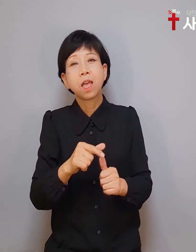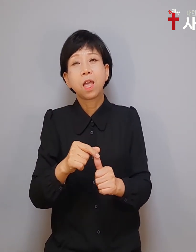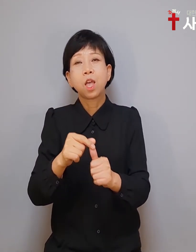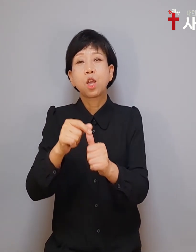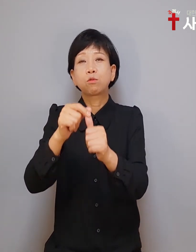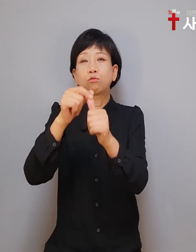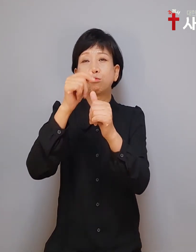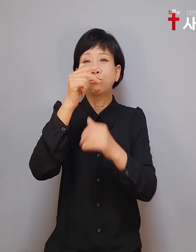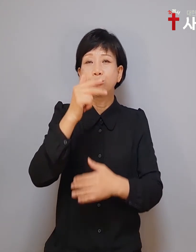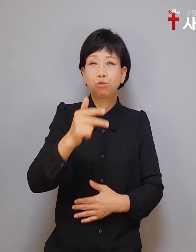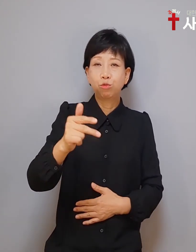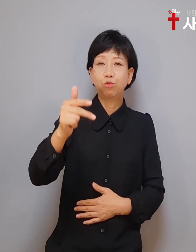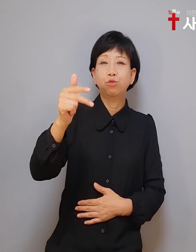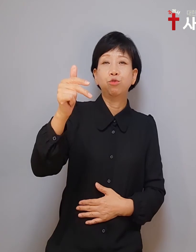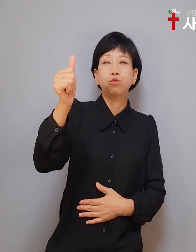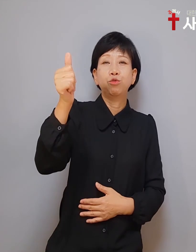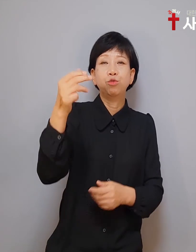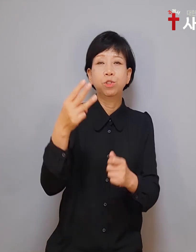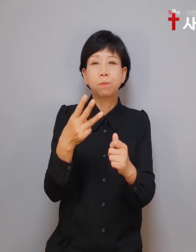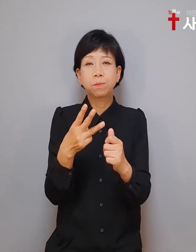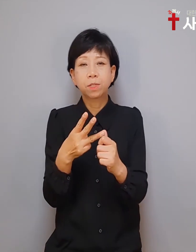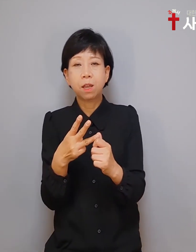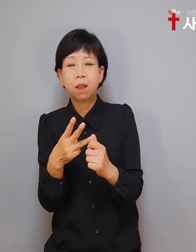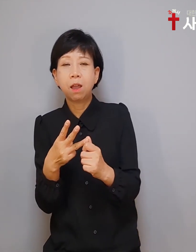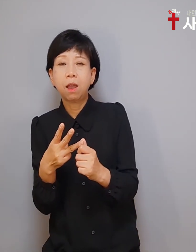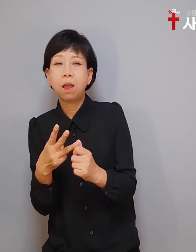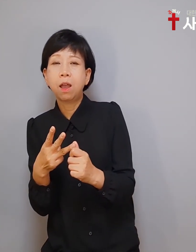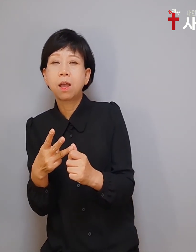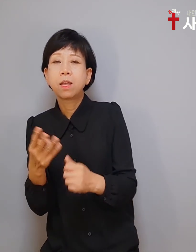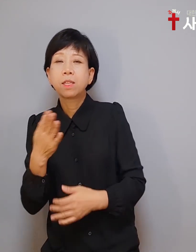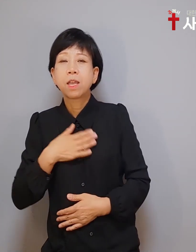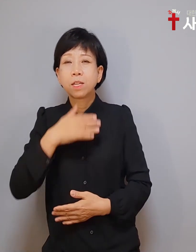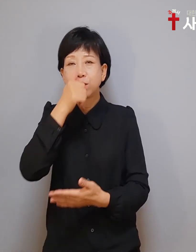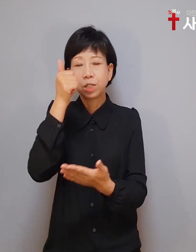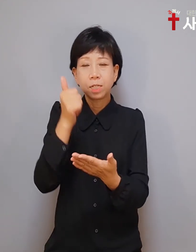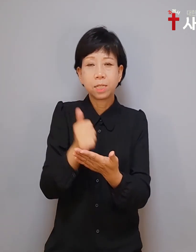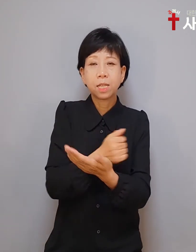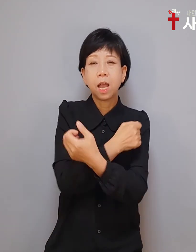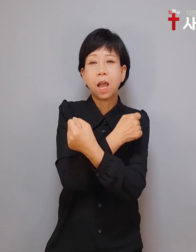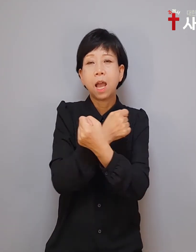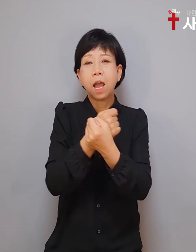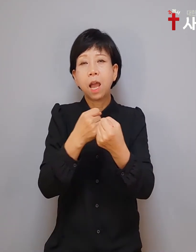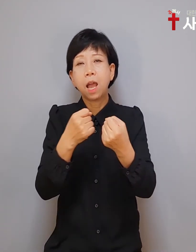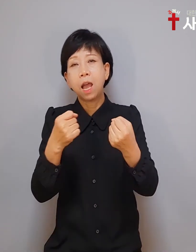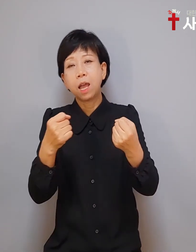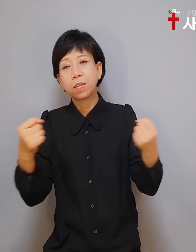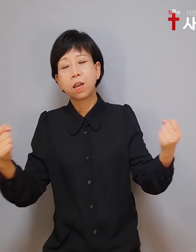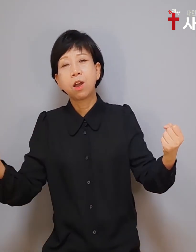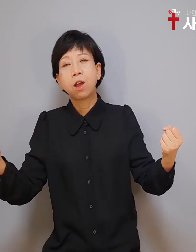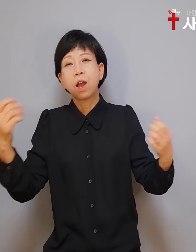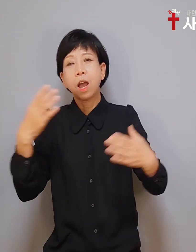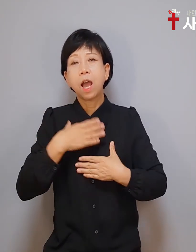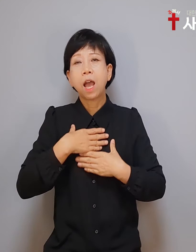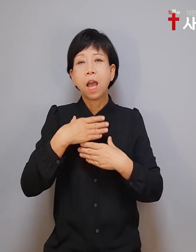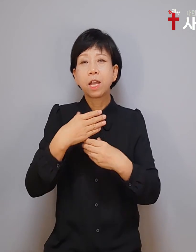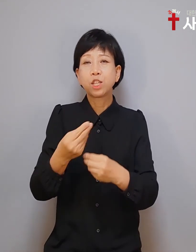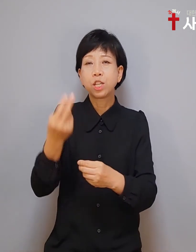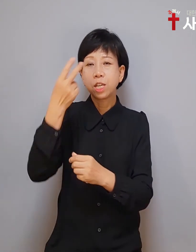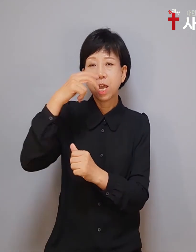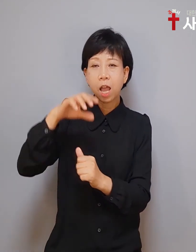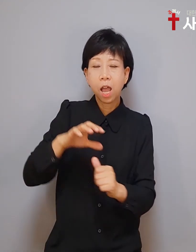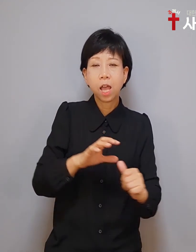나의. 우리 3절 하겠습니다. 3절. 내 죄를 사하여